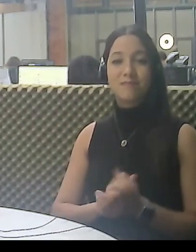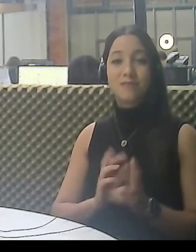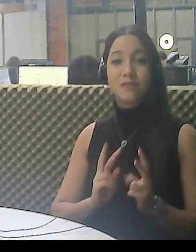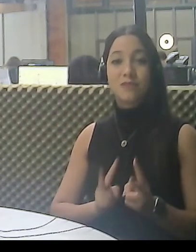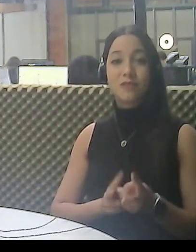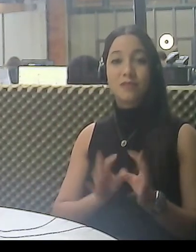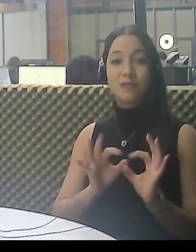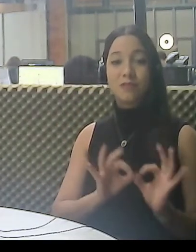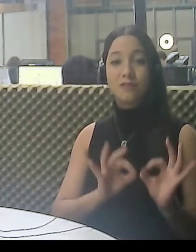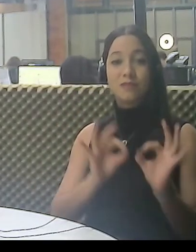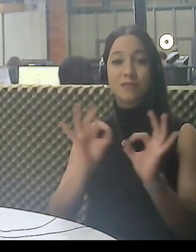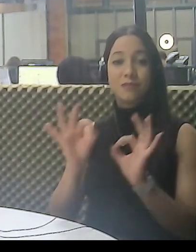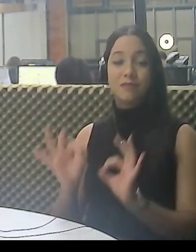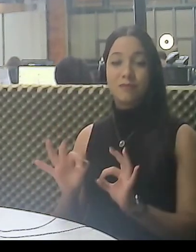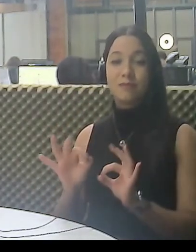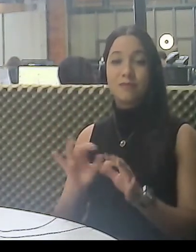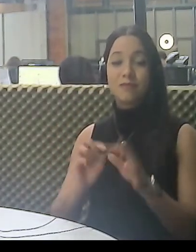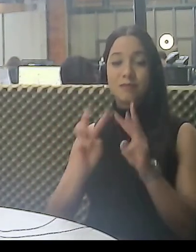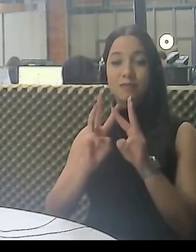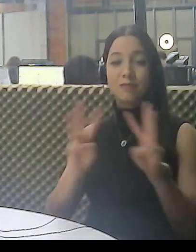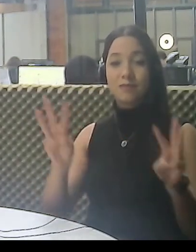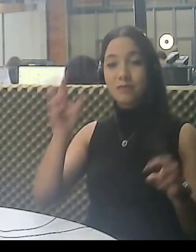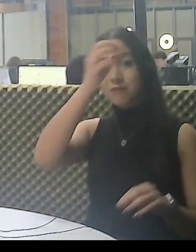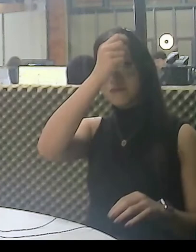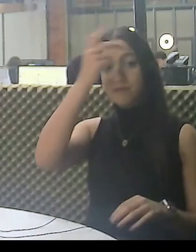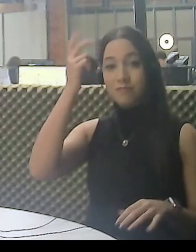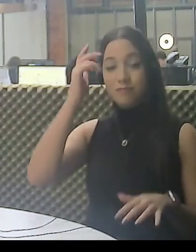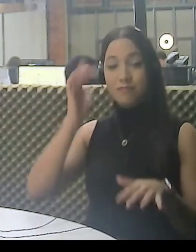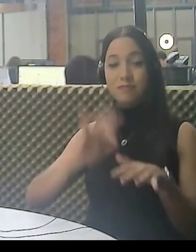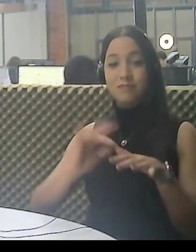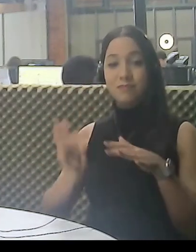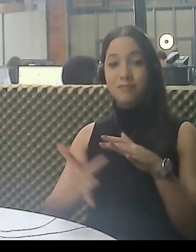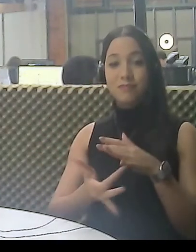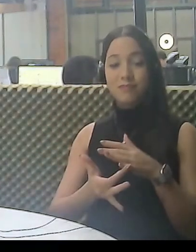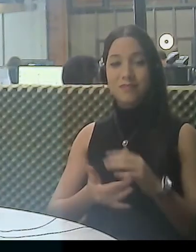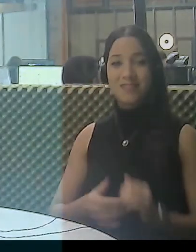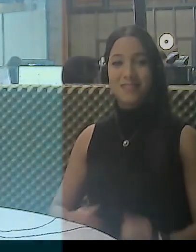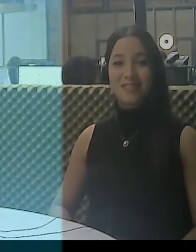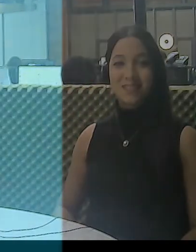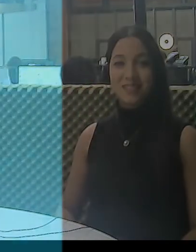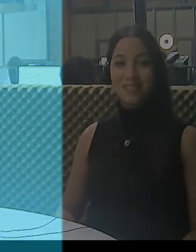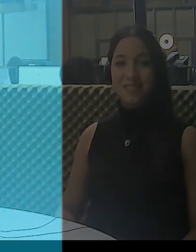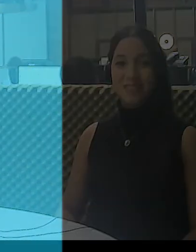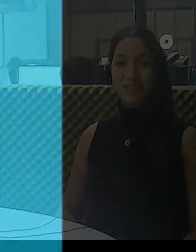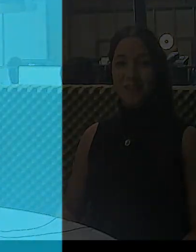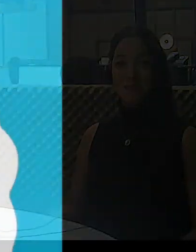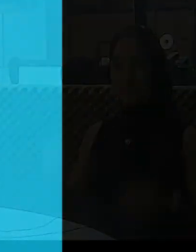Continue conosco no portal da Prefeitura e nas redes sociais.